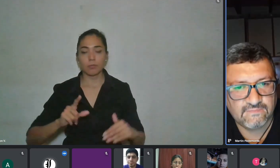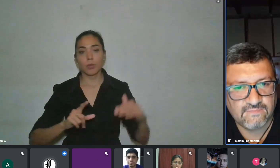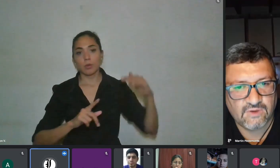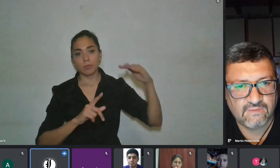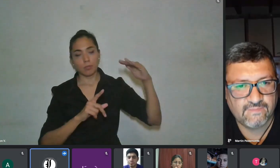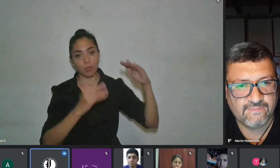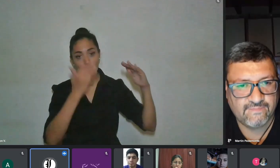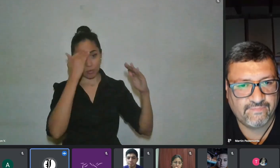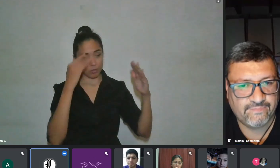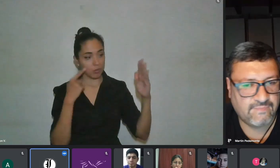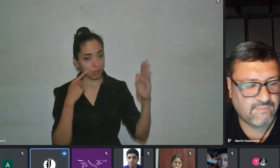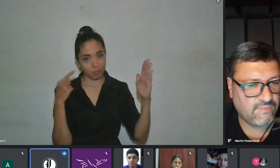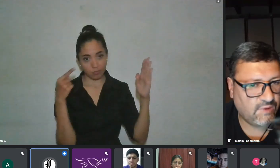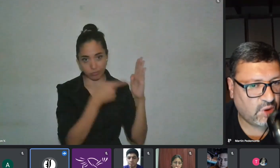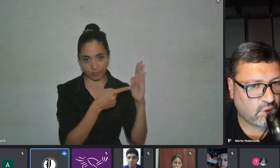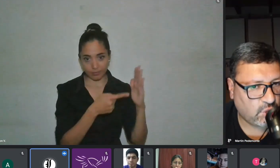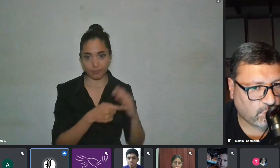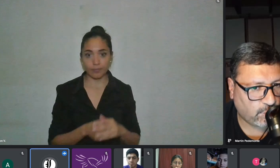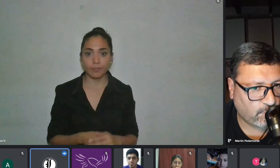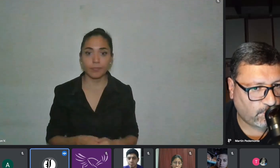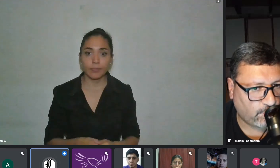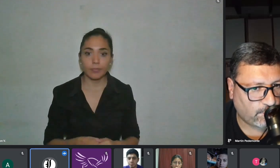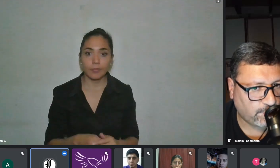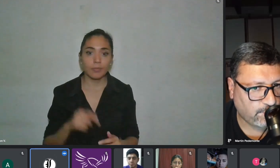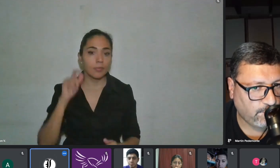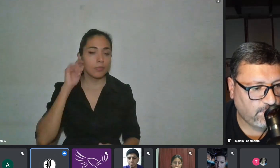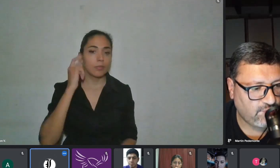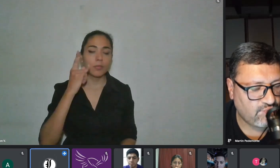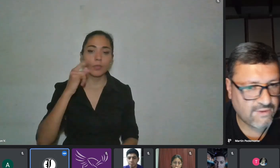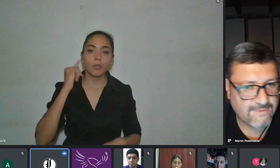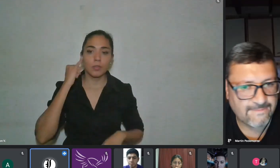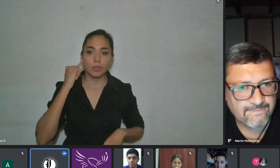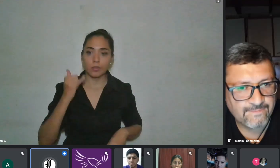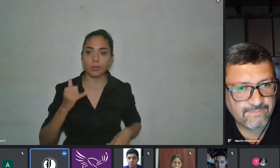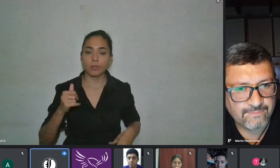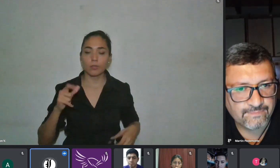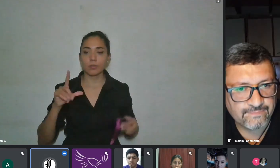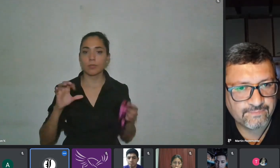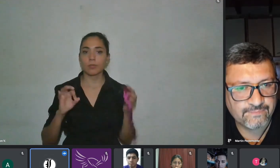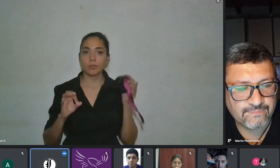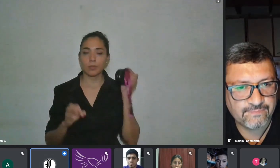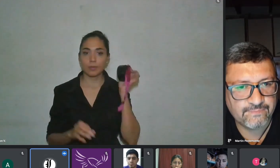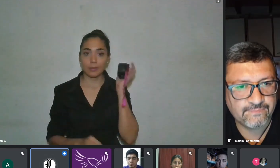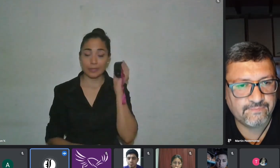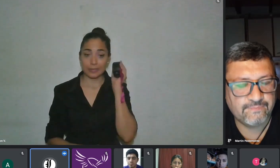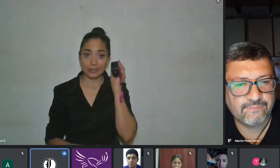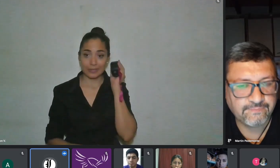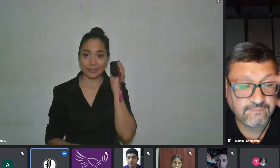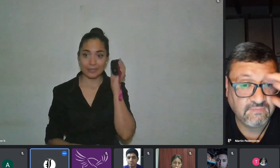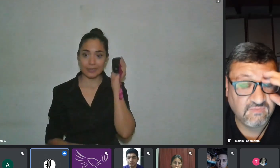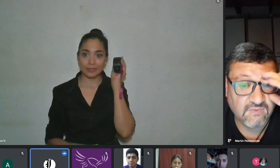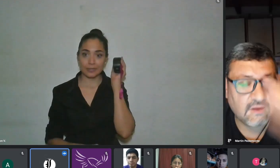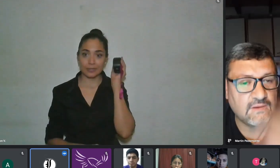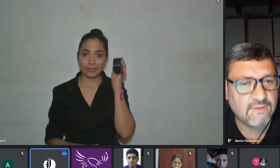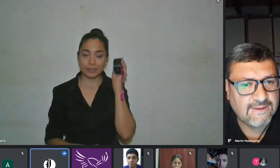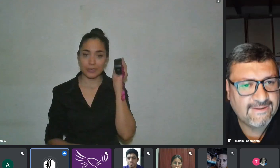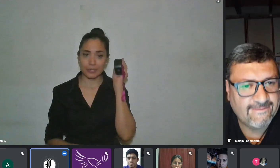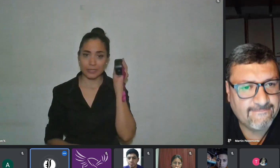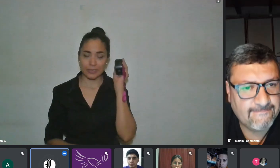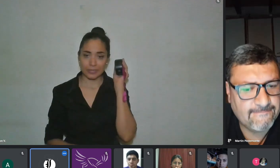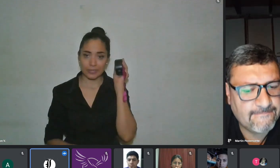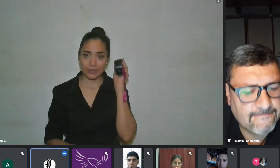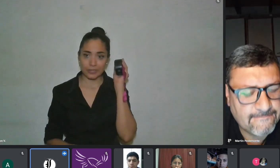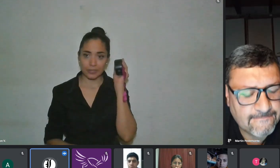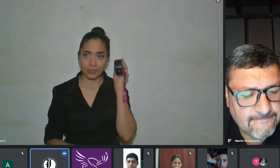Con respecto, profe, yo fui el que levantó la mano. Con respecto a lo último que dijo, eso sería algo que tienen que obedecer